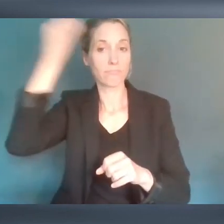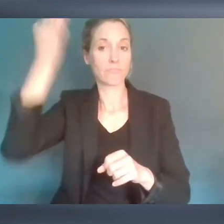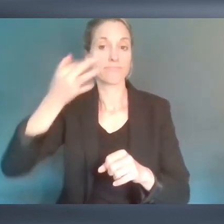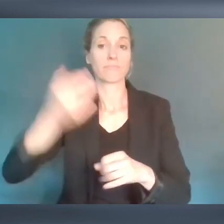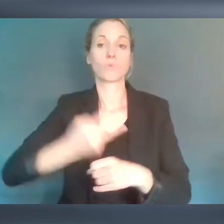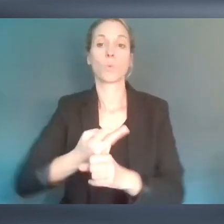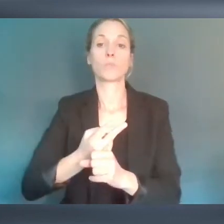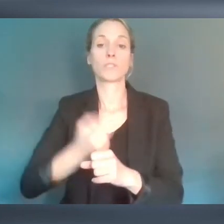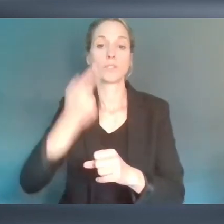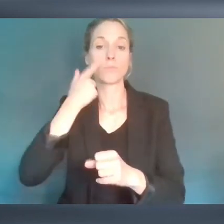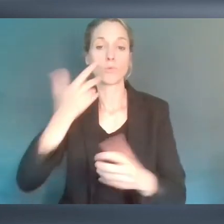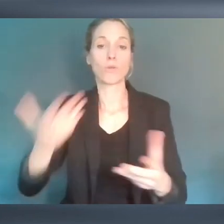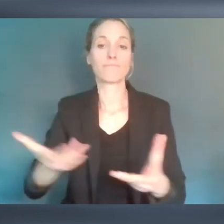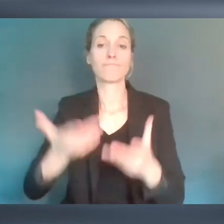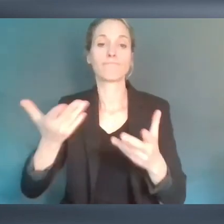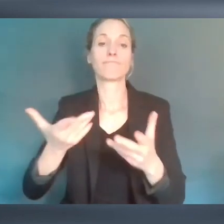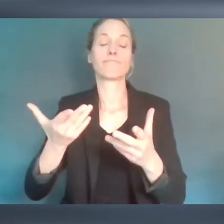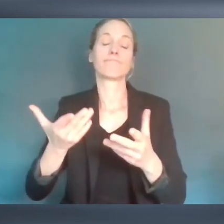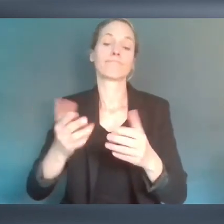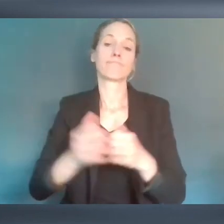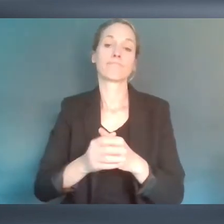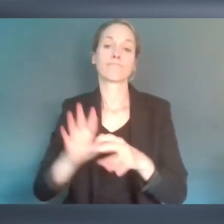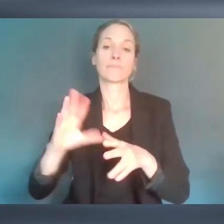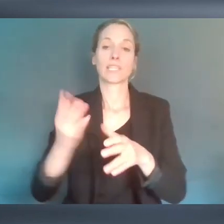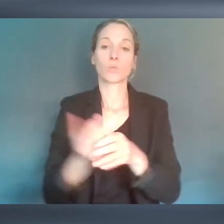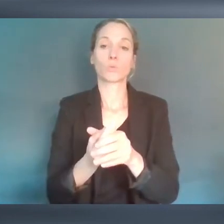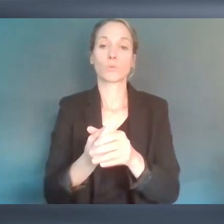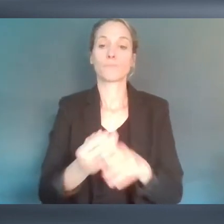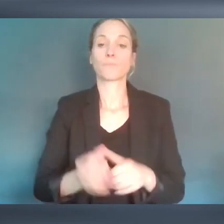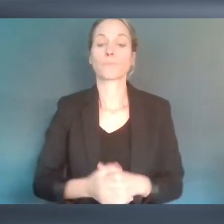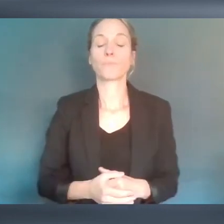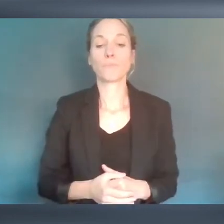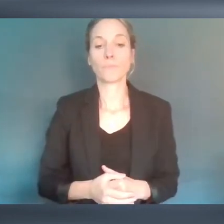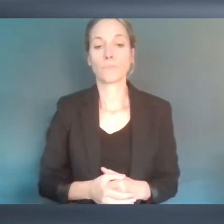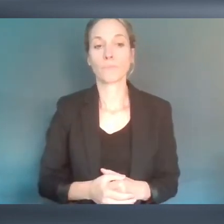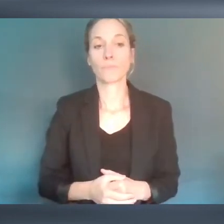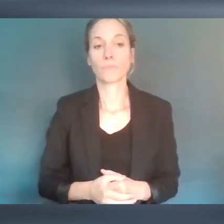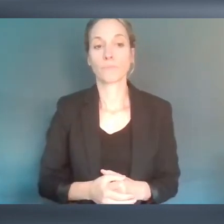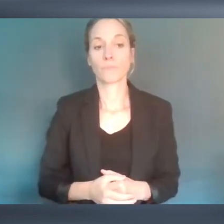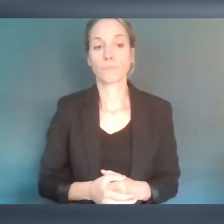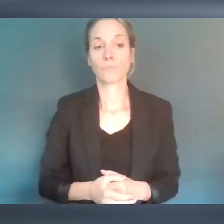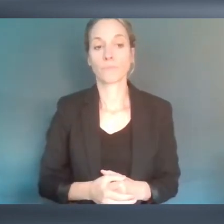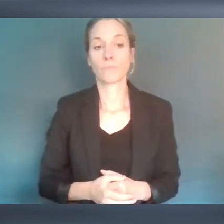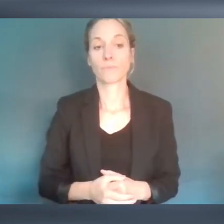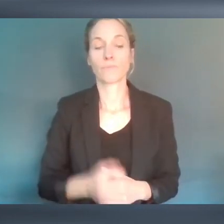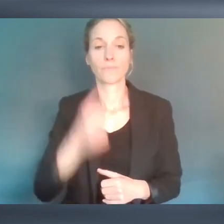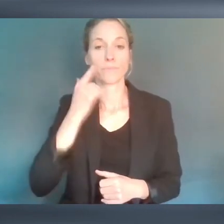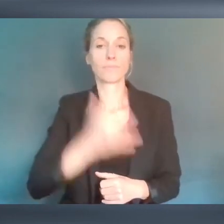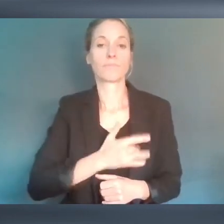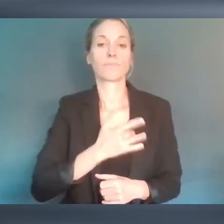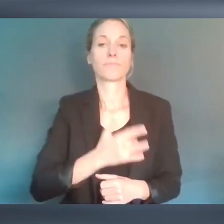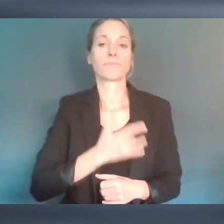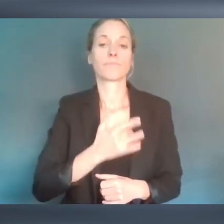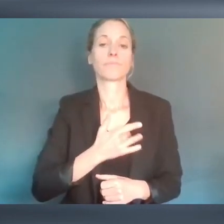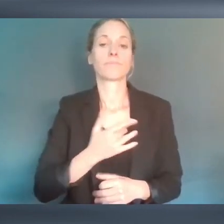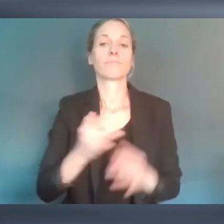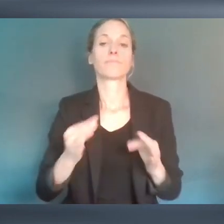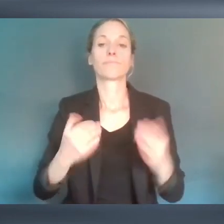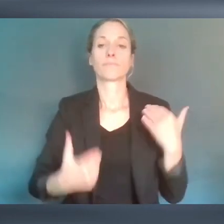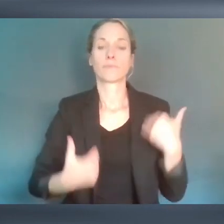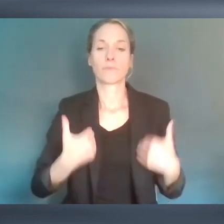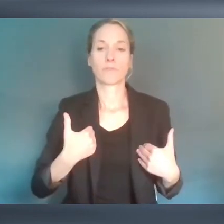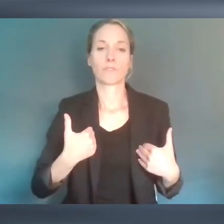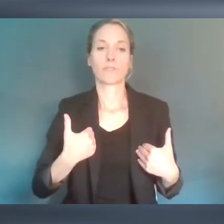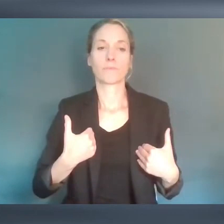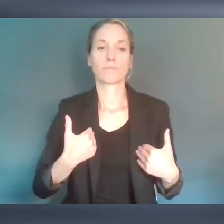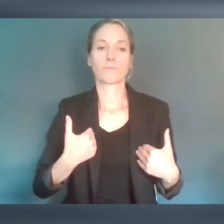l'inclusion, de l'opérationnaliser. Et surtout, c'est intéressant par rapport au handicap d'avoir des personnes qui inversent